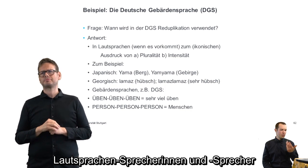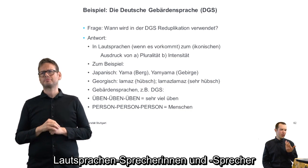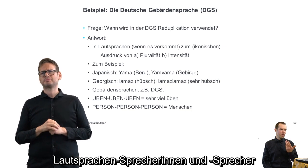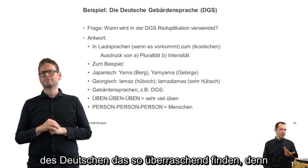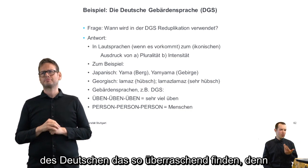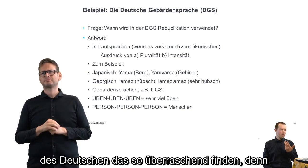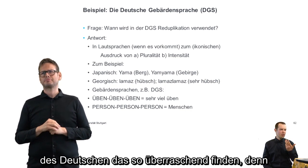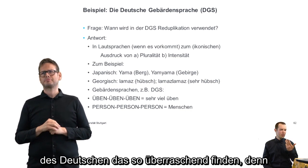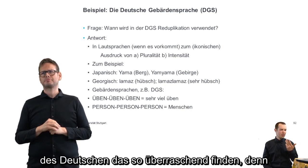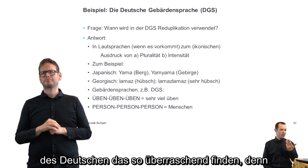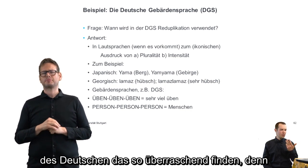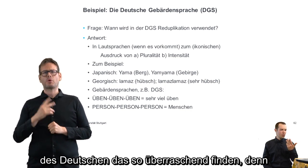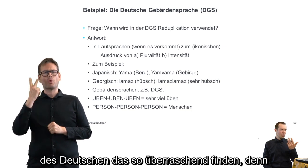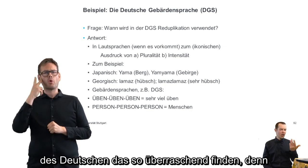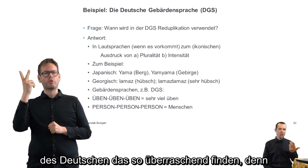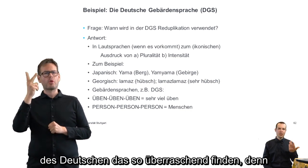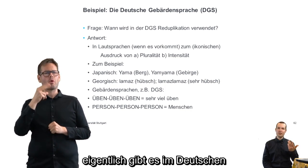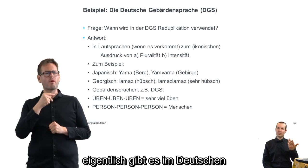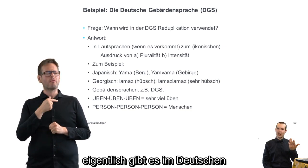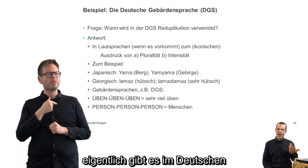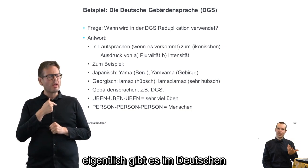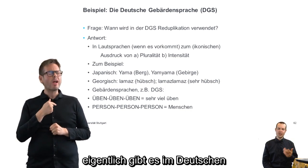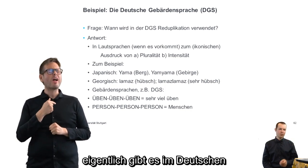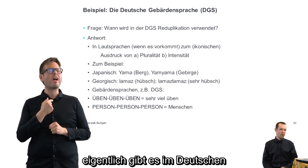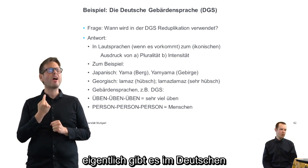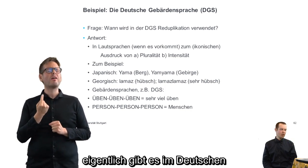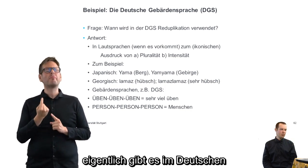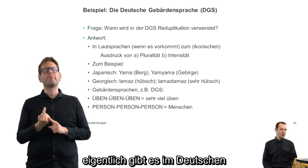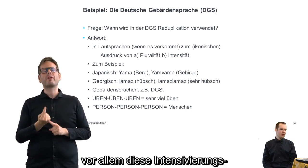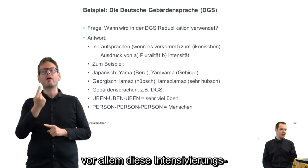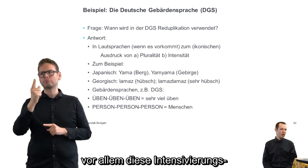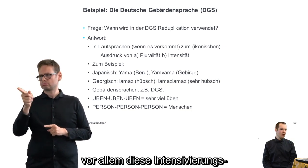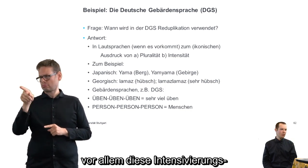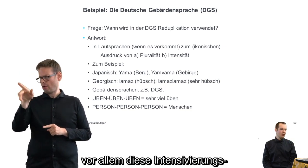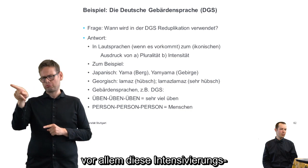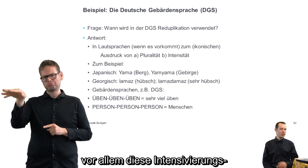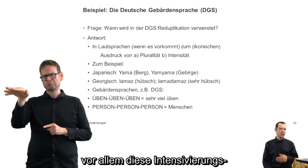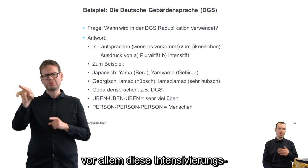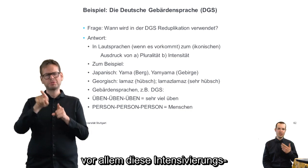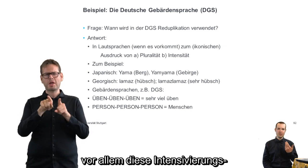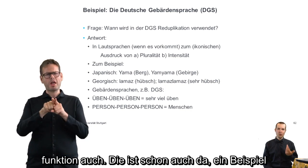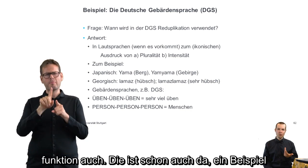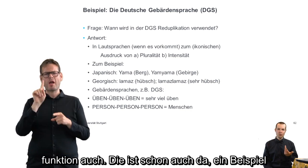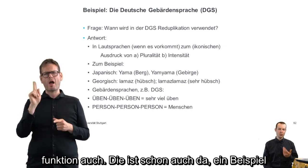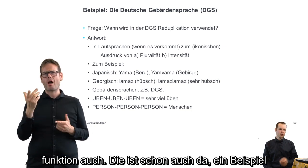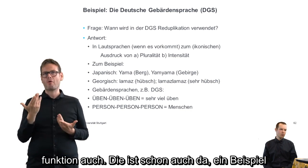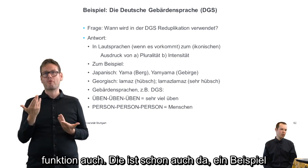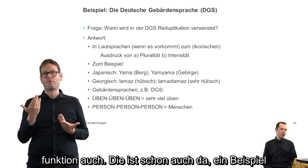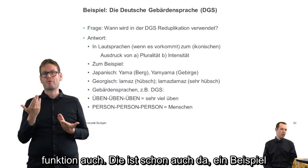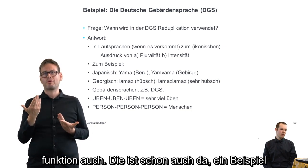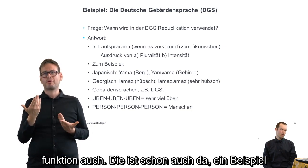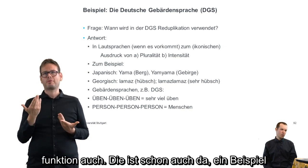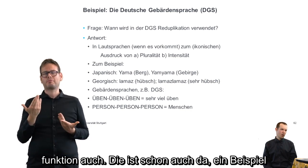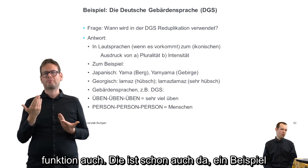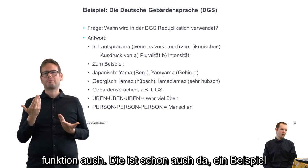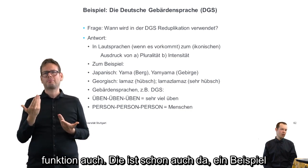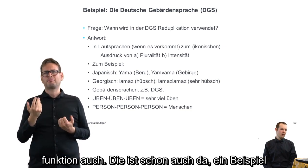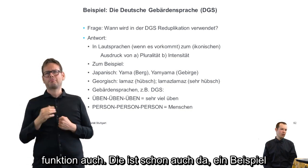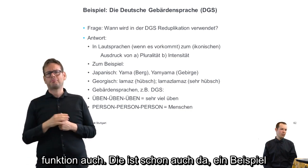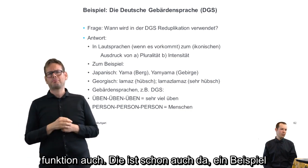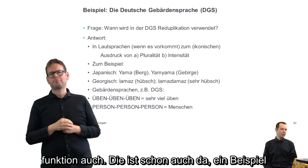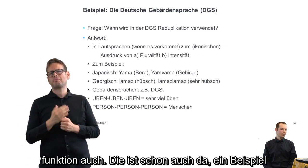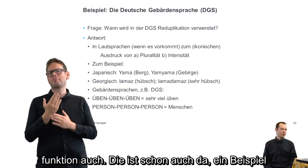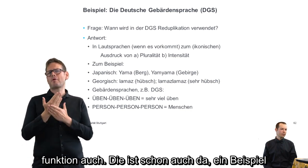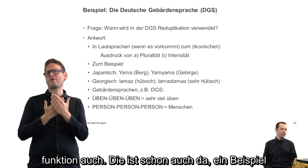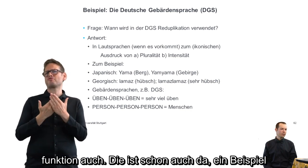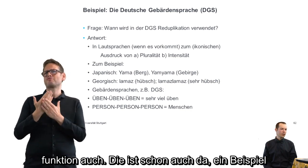Lautsprachensprecherinnen und Sprecher des Deutschen das so überraschend ist weil eigentlich im Deutschen gibt es sowas auch vor allem diese Intensivierungsfunktion ist schon auch da